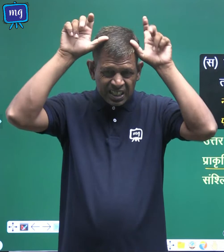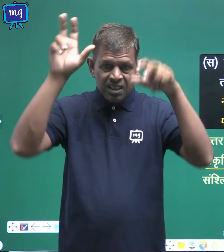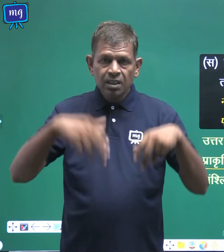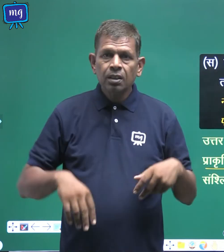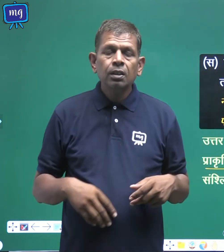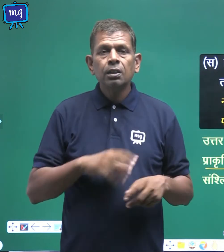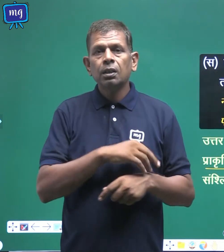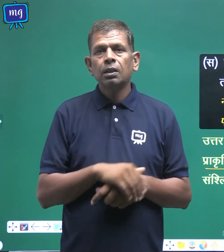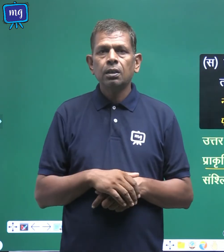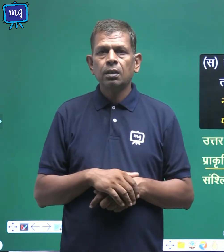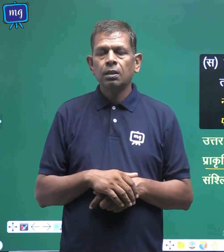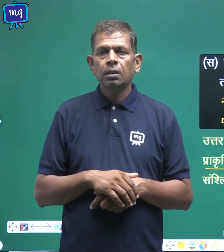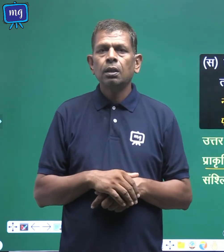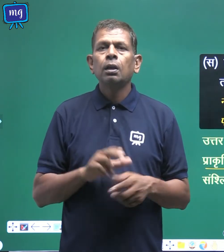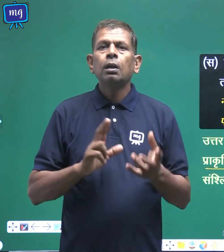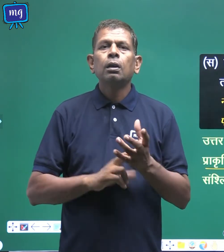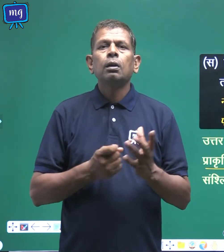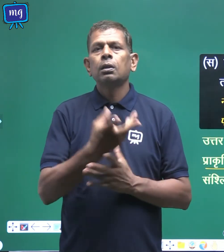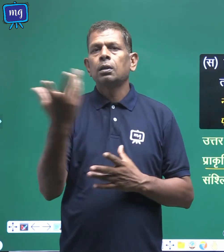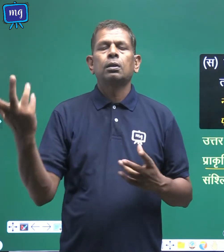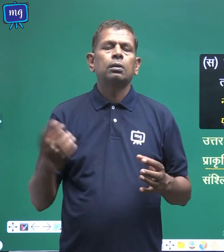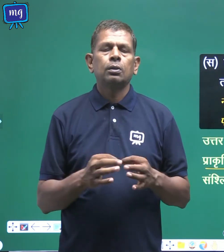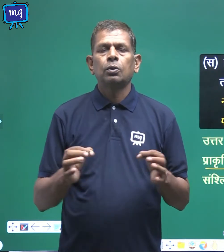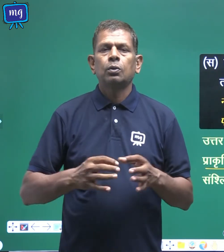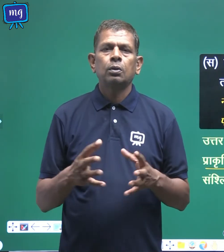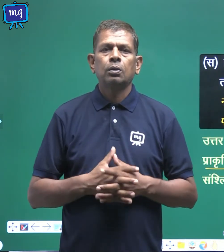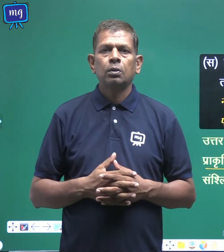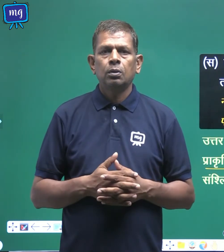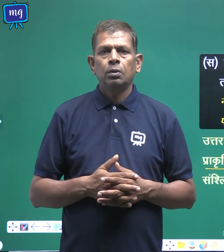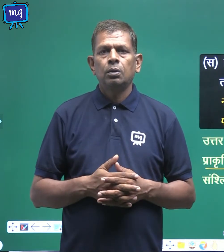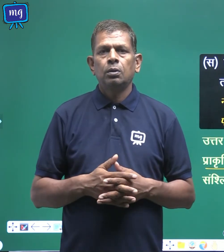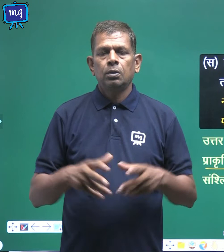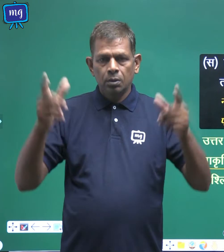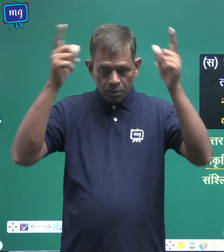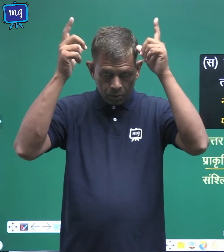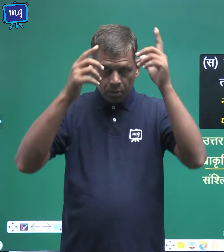तो यह एक प्राकृतिक तंतु हो गया, जंतुओं से प्राप्त हो रहा